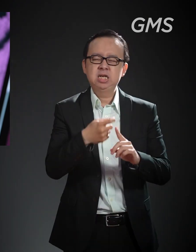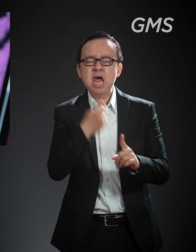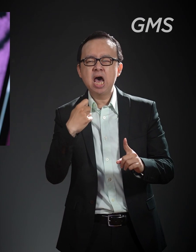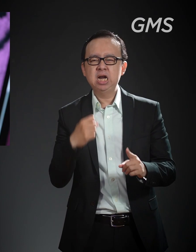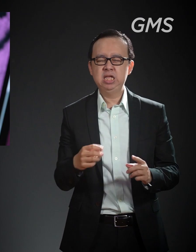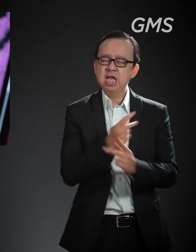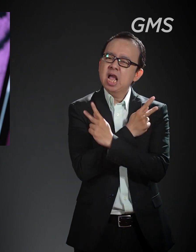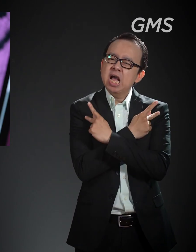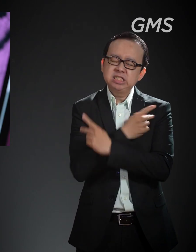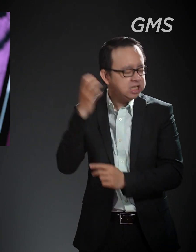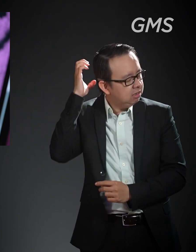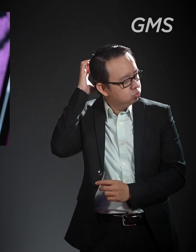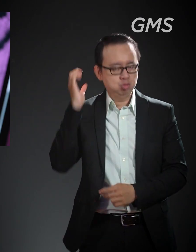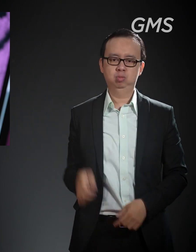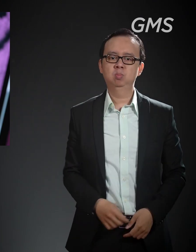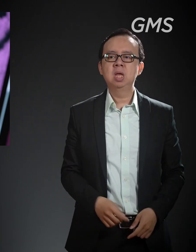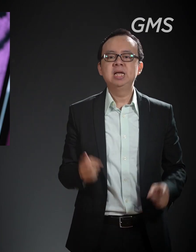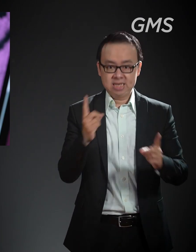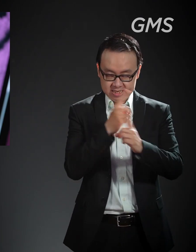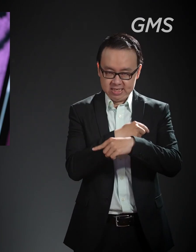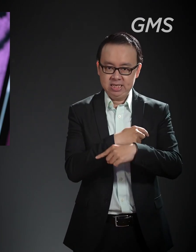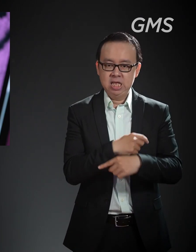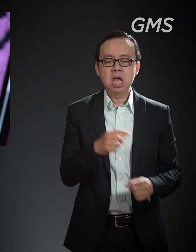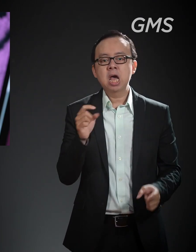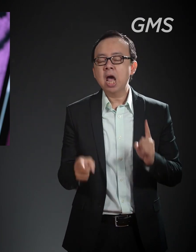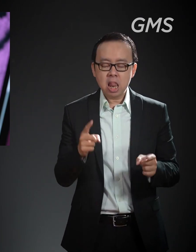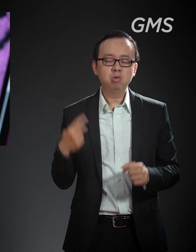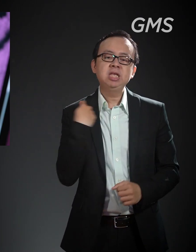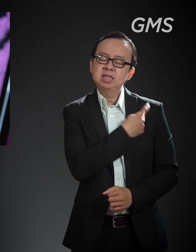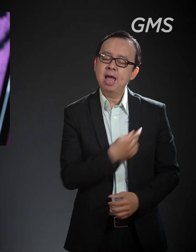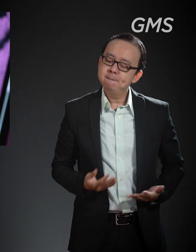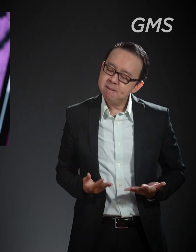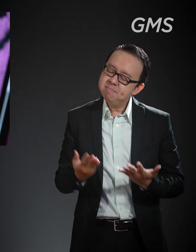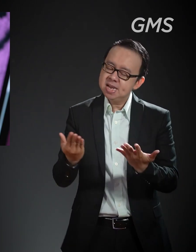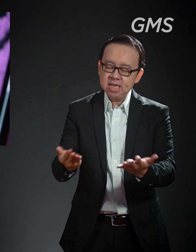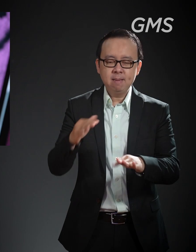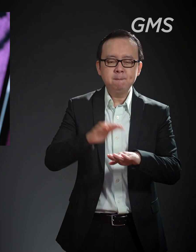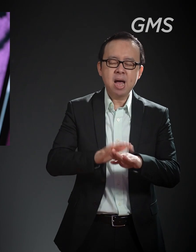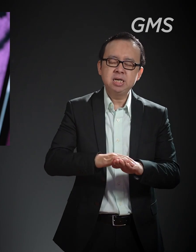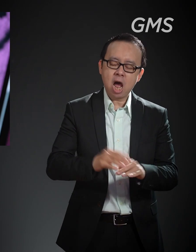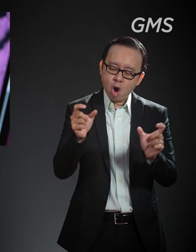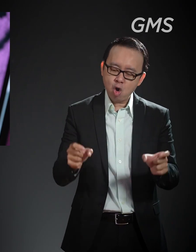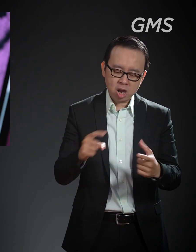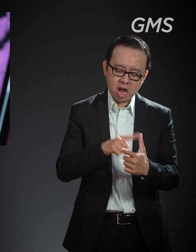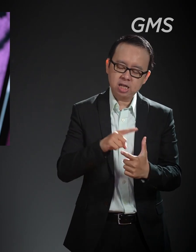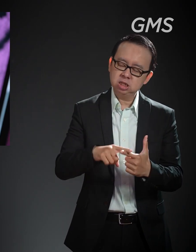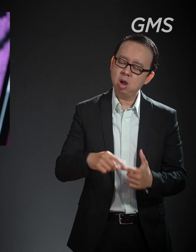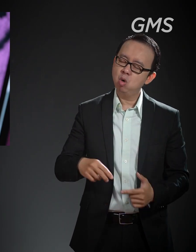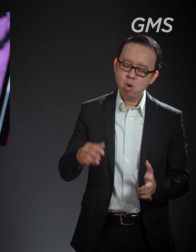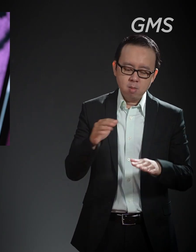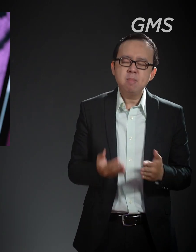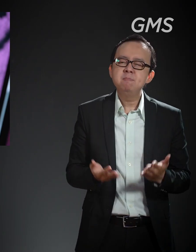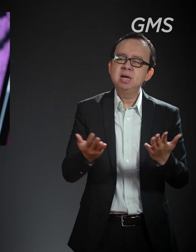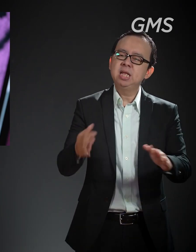kita memberi kepada Tuhan atau memberi kepada orang yang membutuhkan, baik itu berupa materi, moneter,